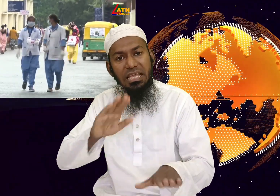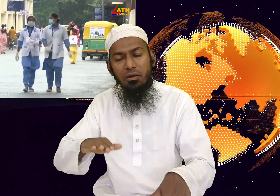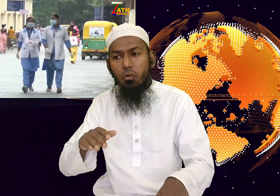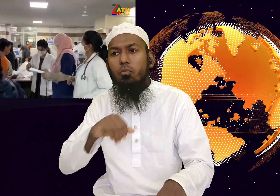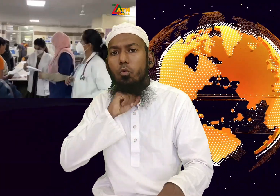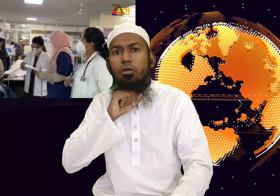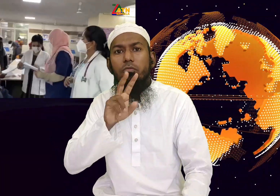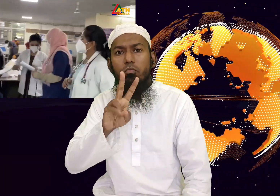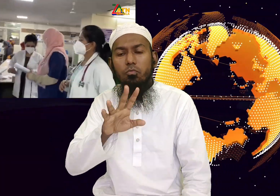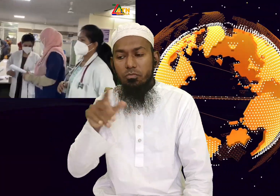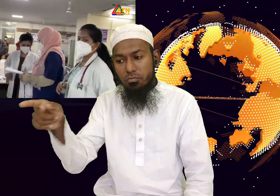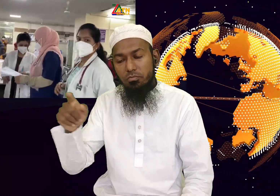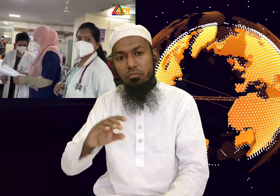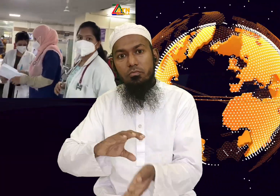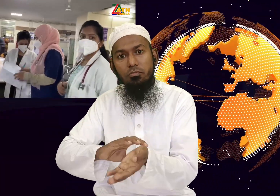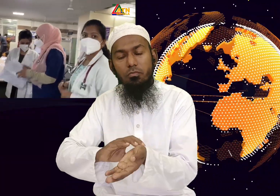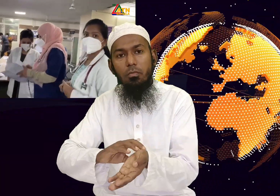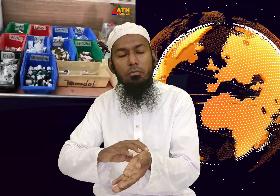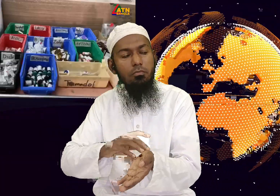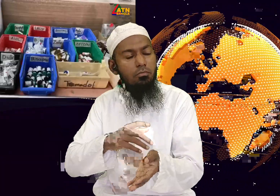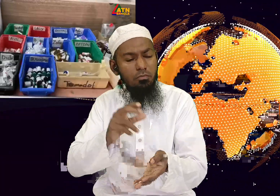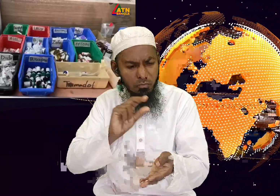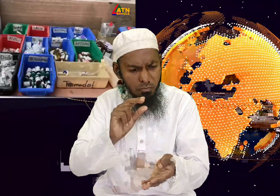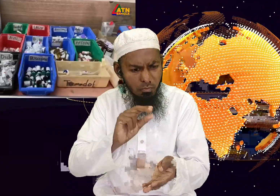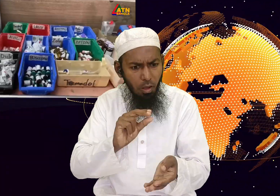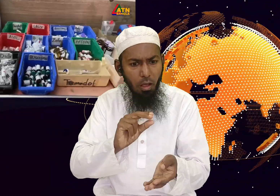থেকে চিকিৎসা নিচ্ছেন।